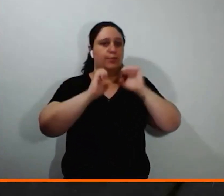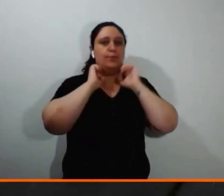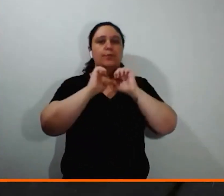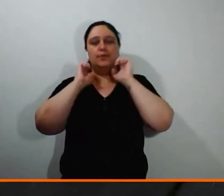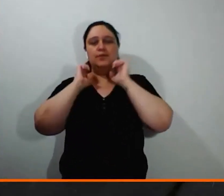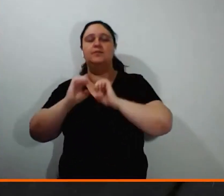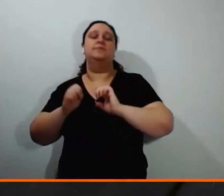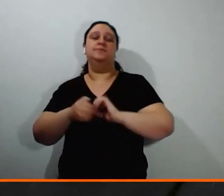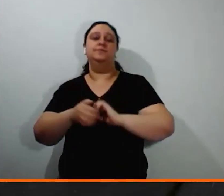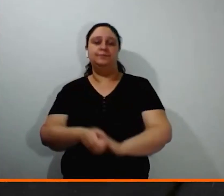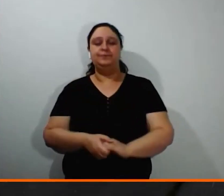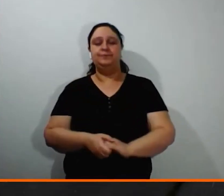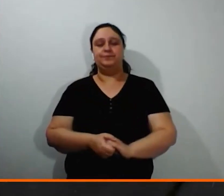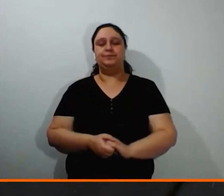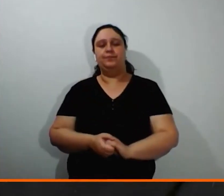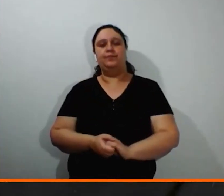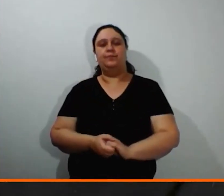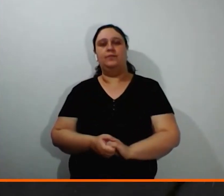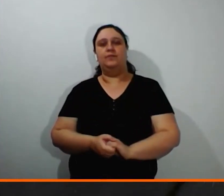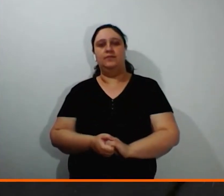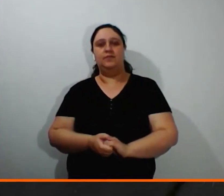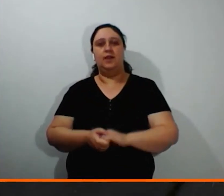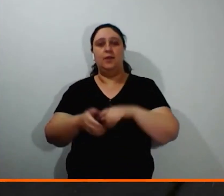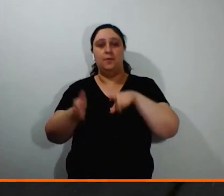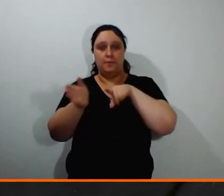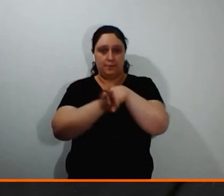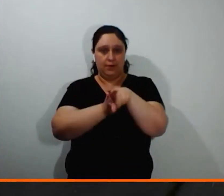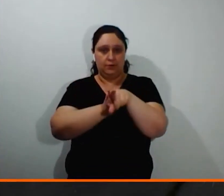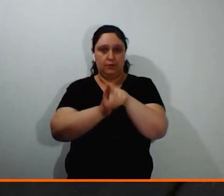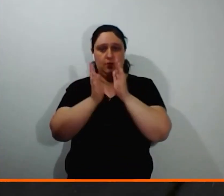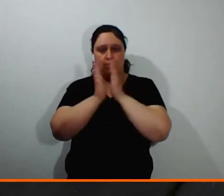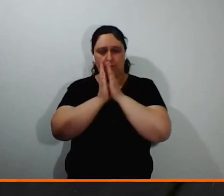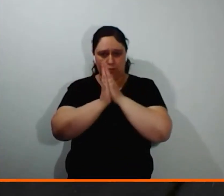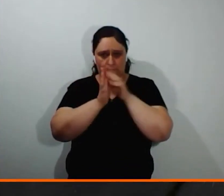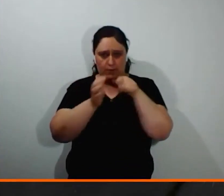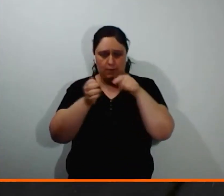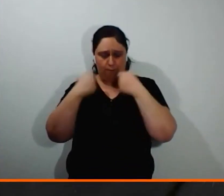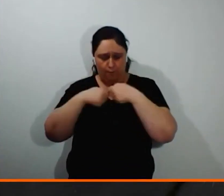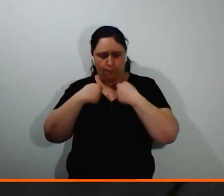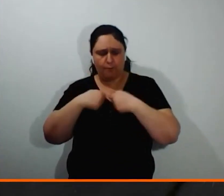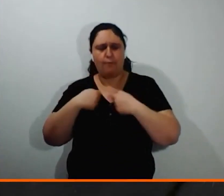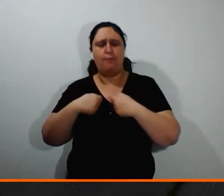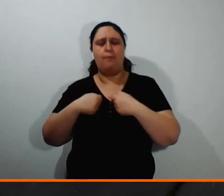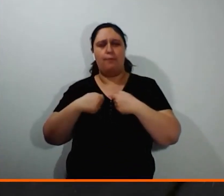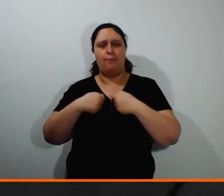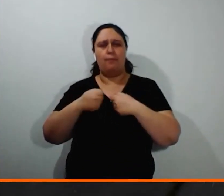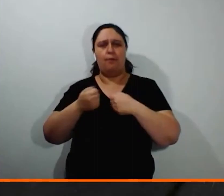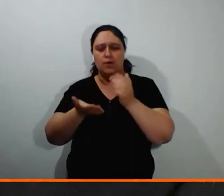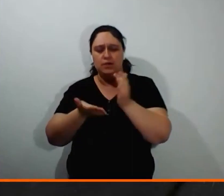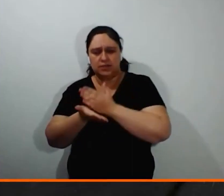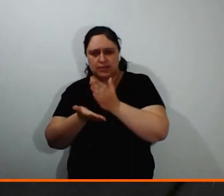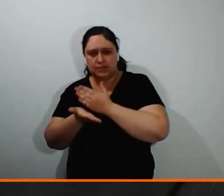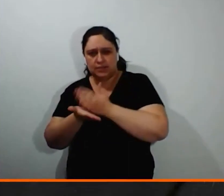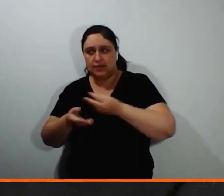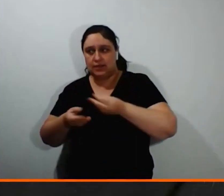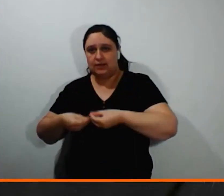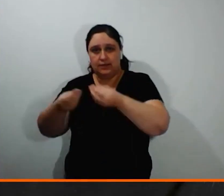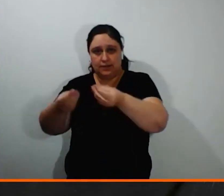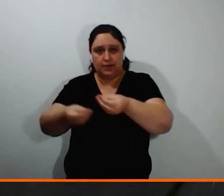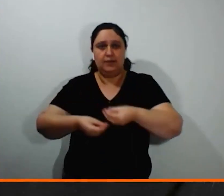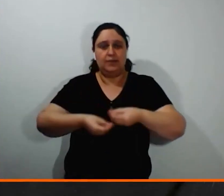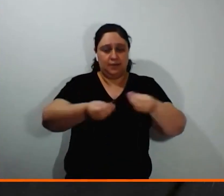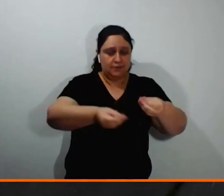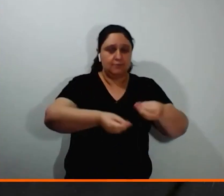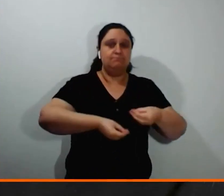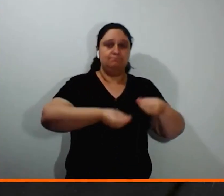Levando, posso orar por você, oferecendo livros, não é verdade? E esse Avança